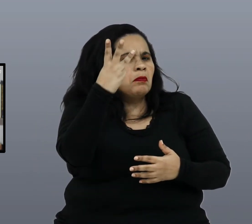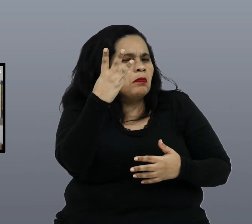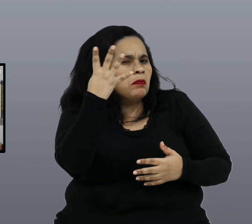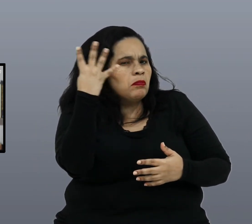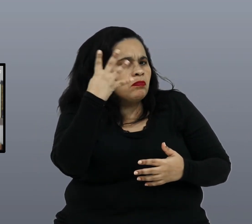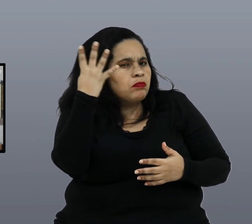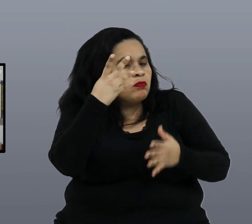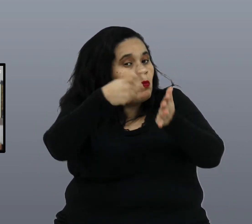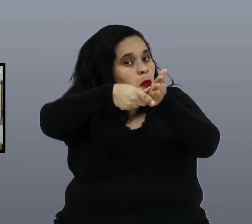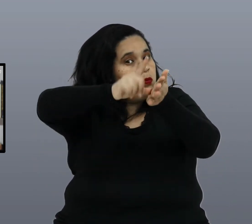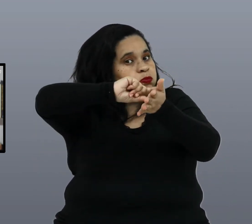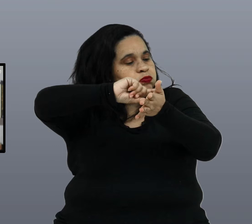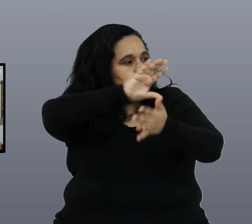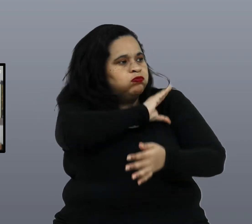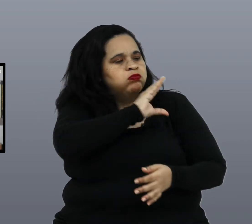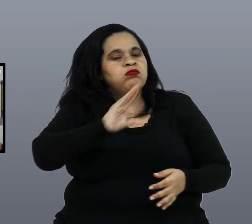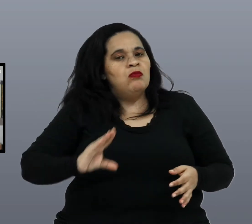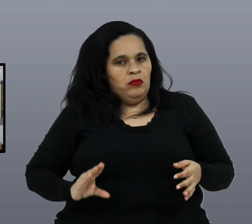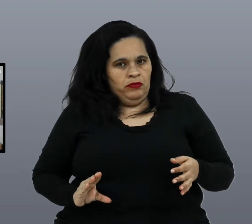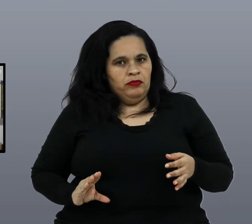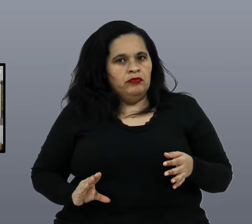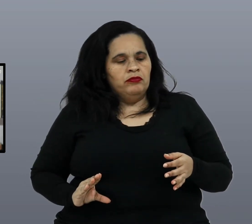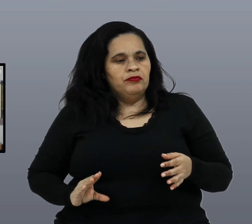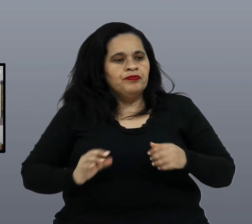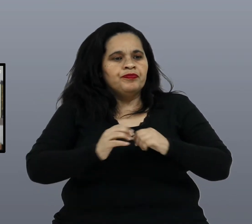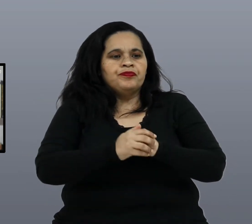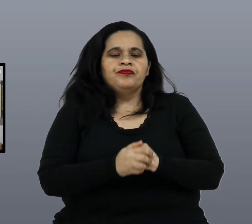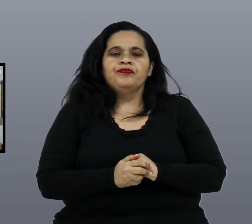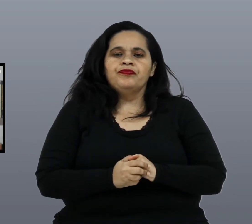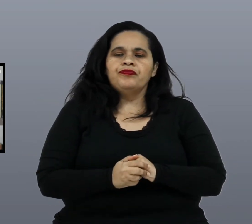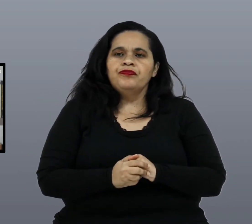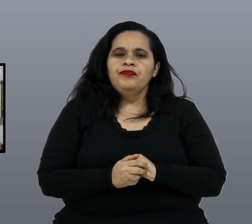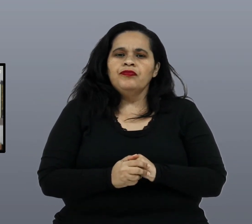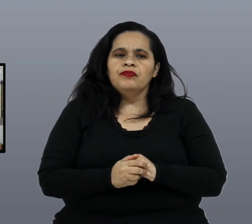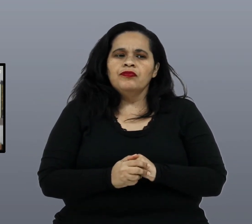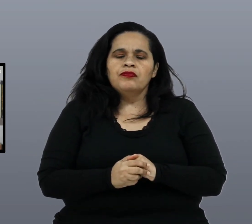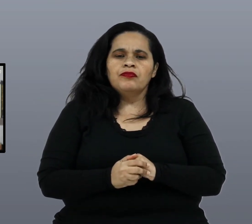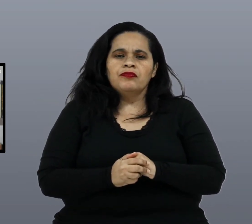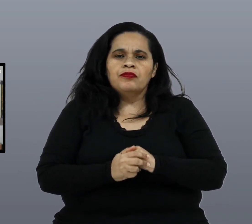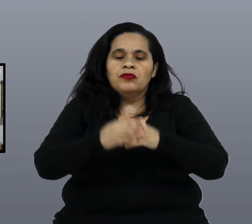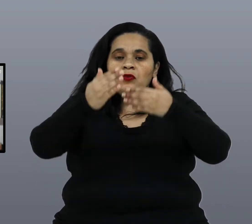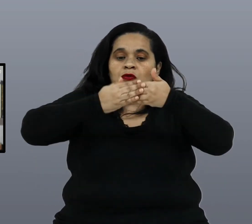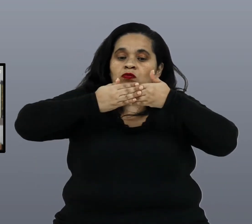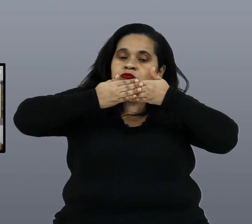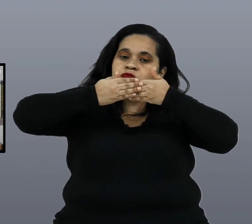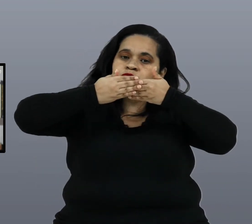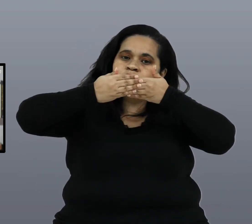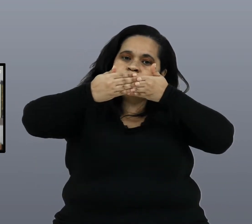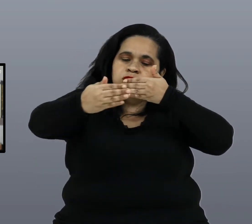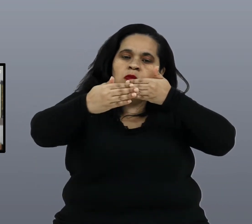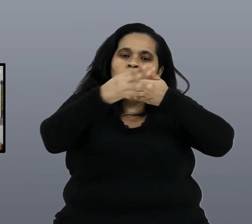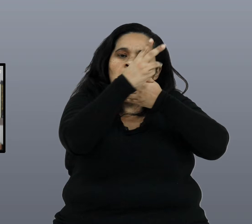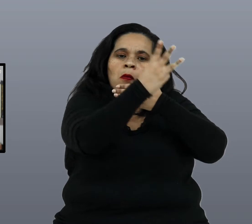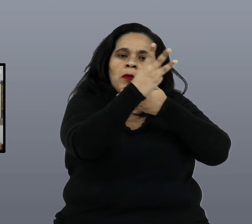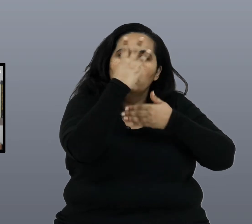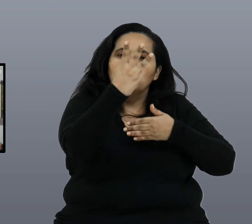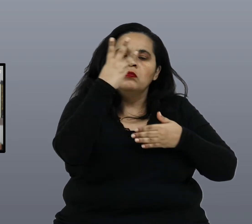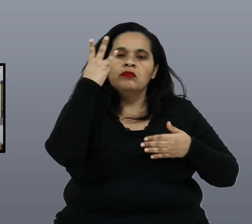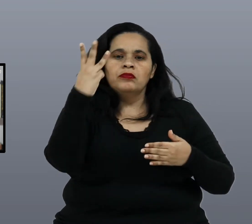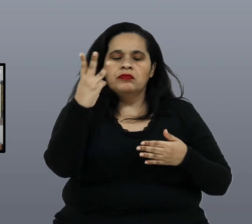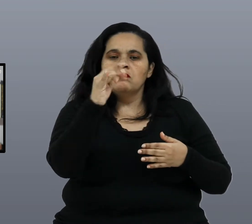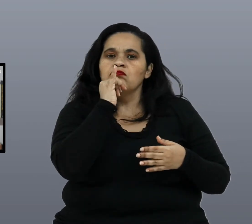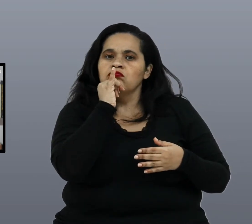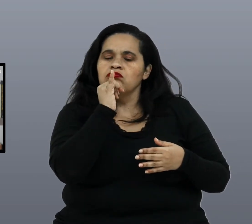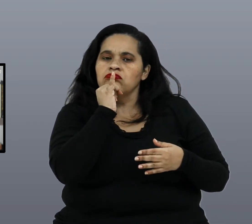334 a.C., e aí, a partir daí, ele avançou. No ano 333, por exemplo,